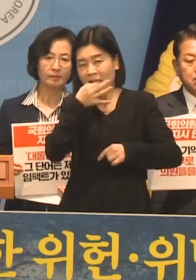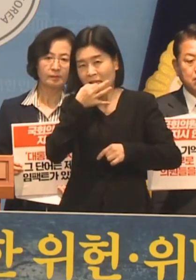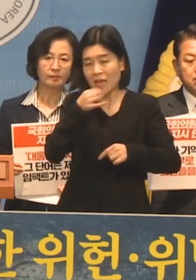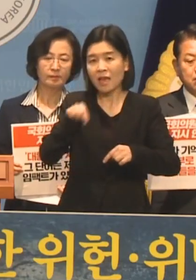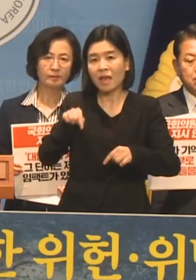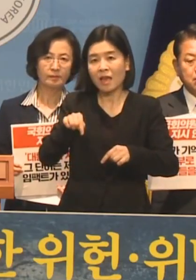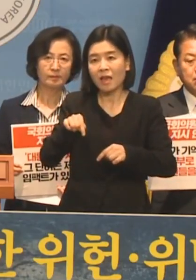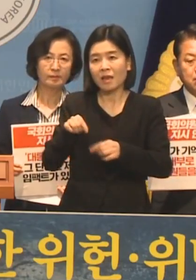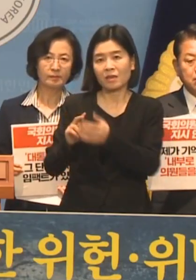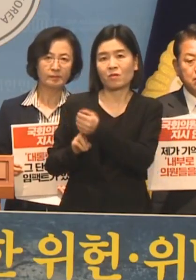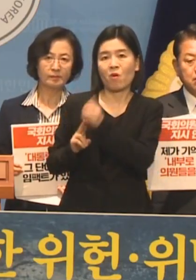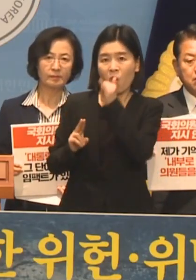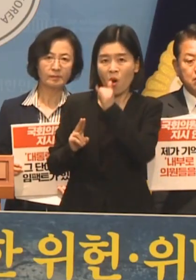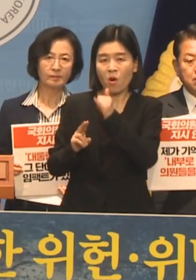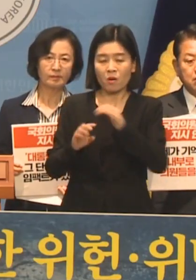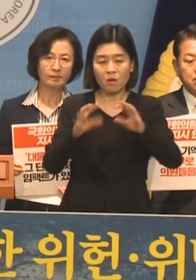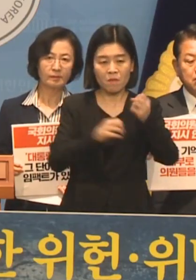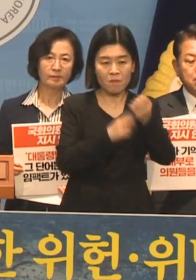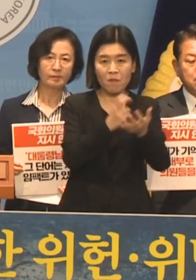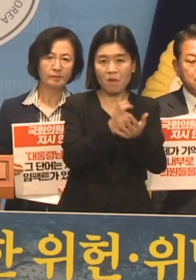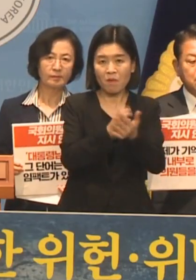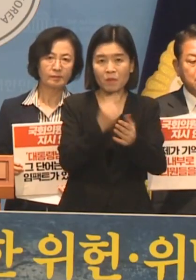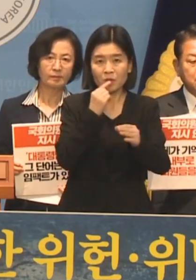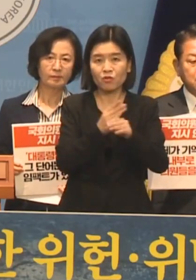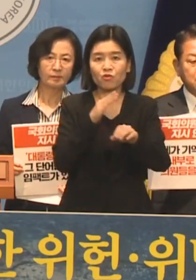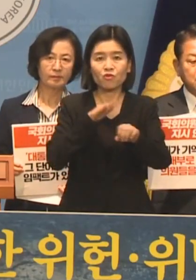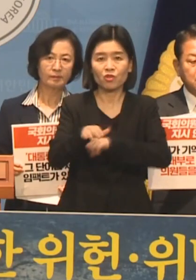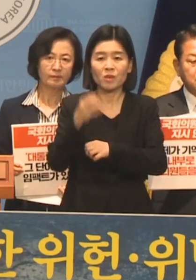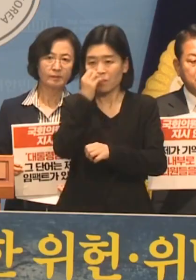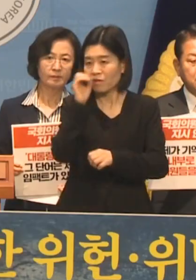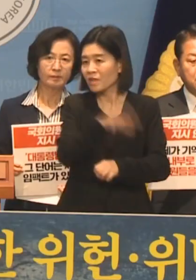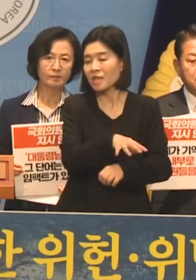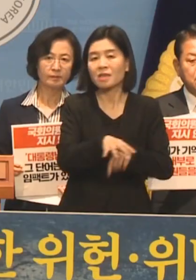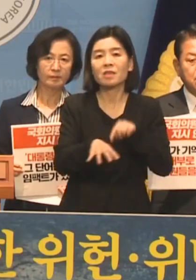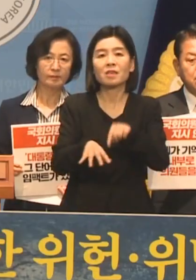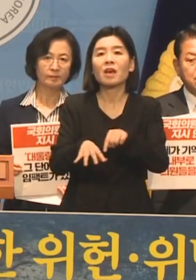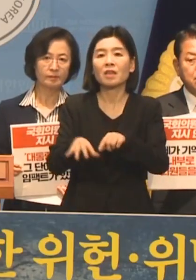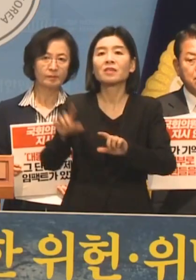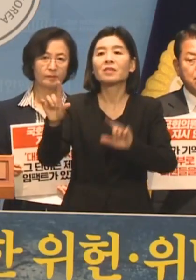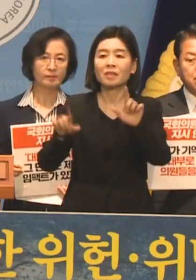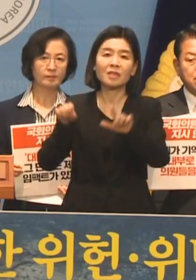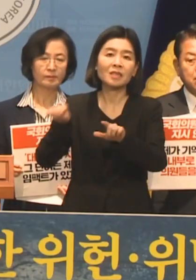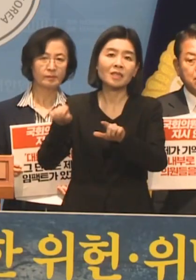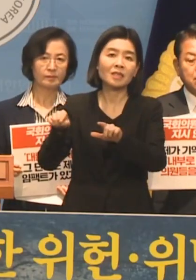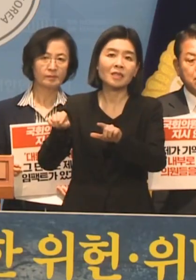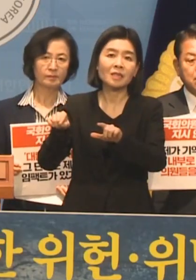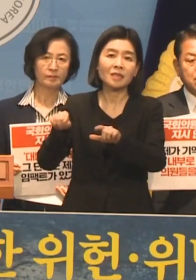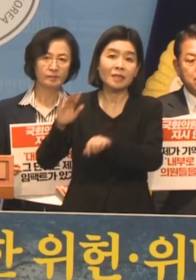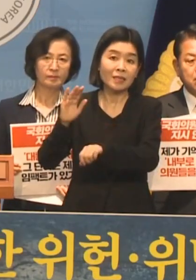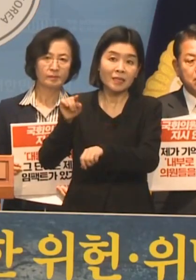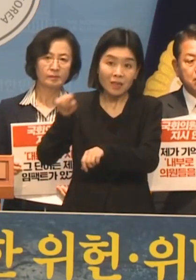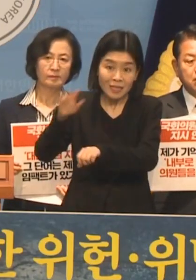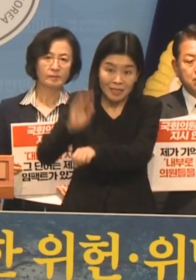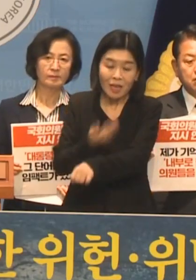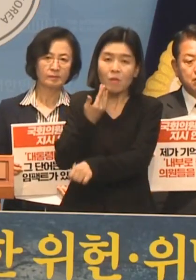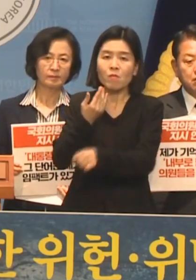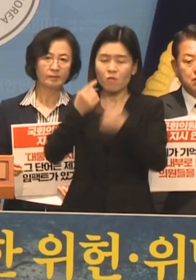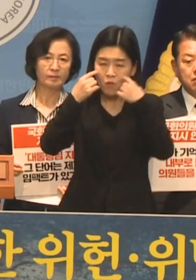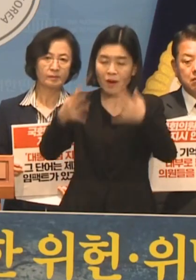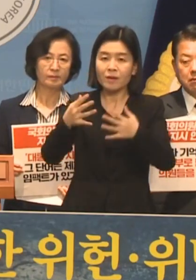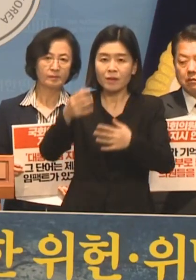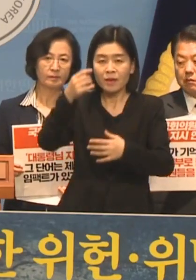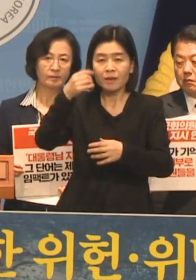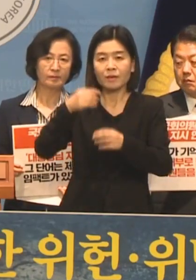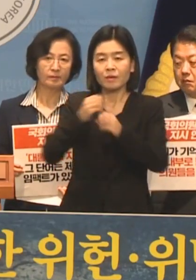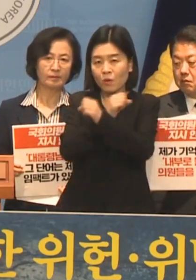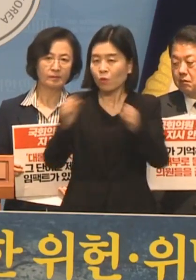민주주의를 헌식차처럼 내팽개친 무책임함을 절대로 용서하지 않을 것입니다.